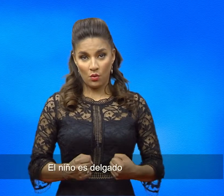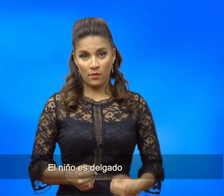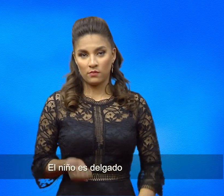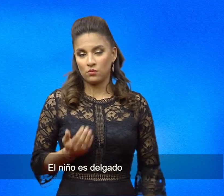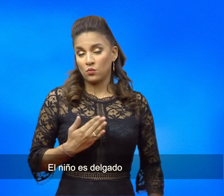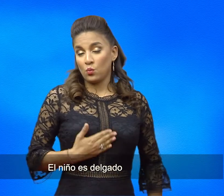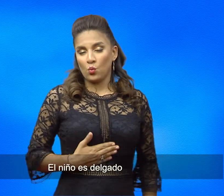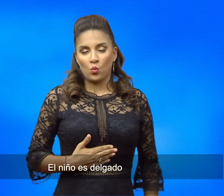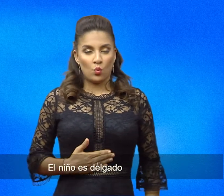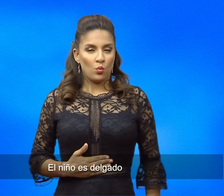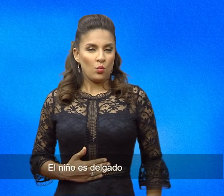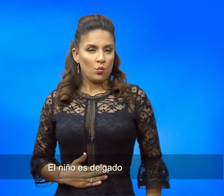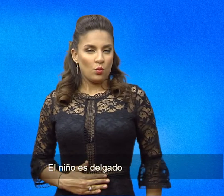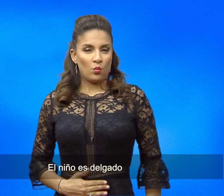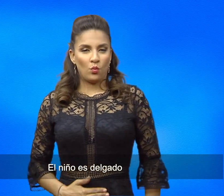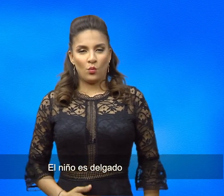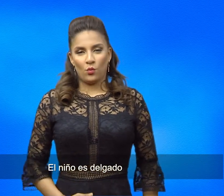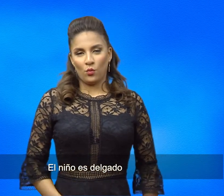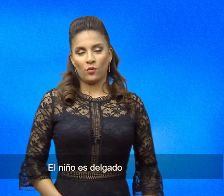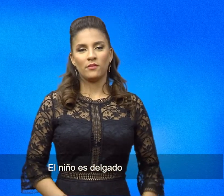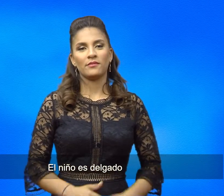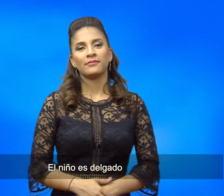el niño es delgado